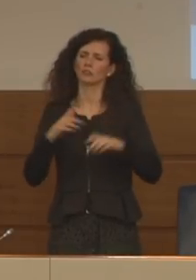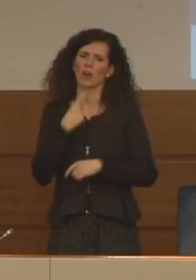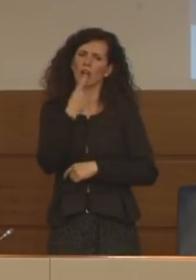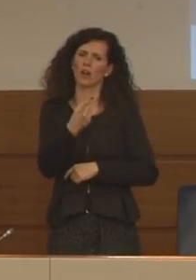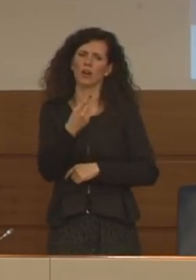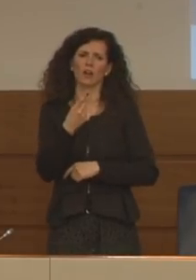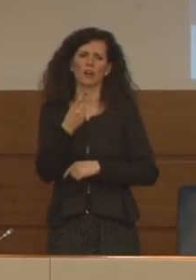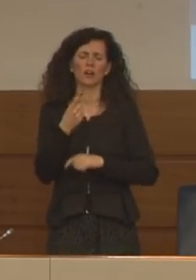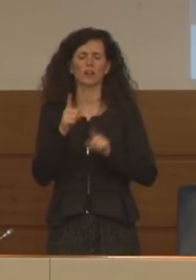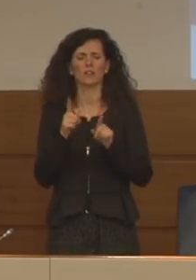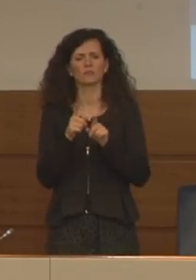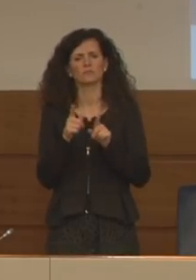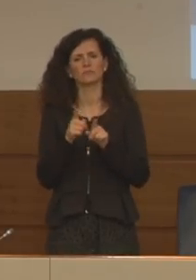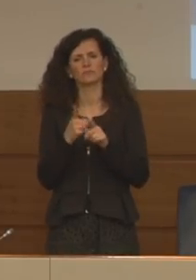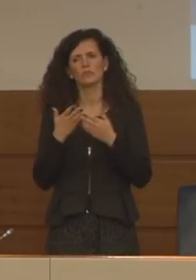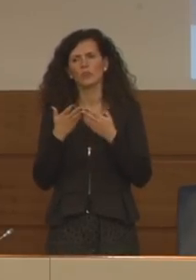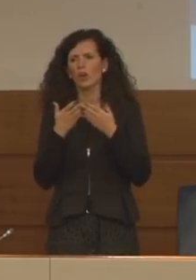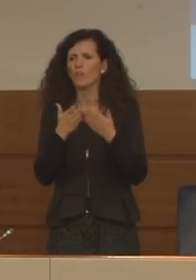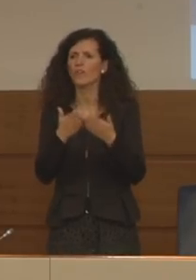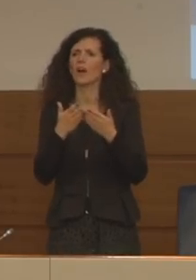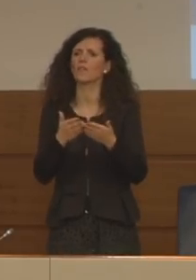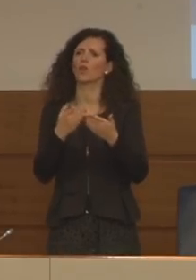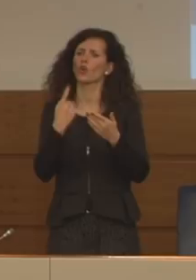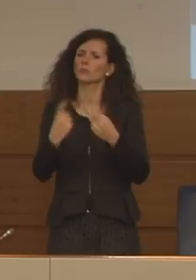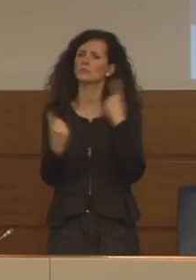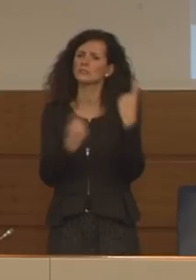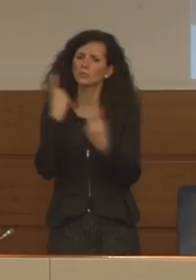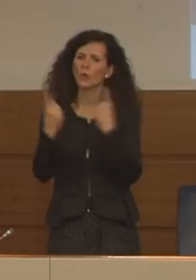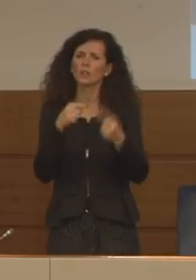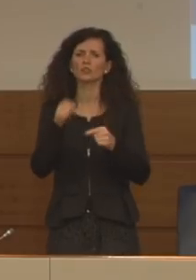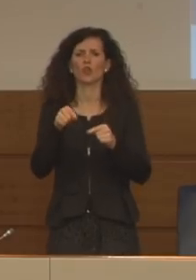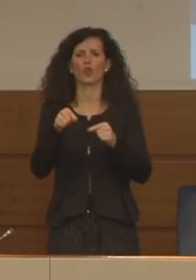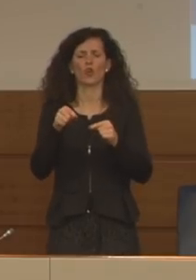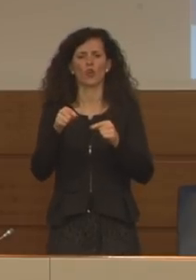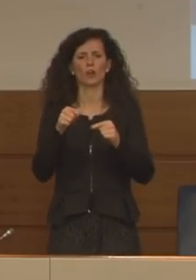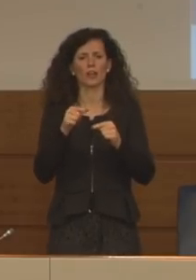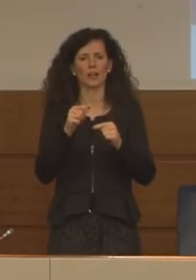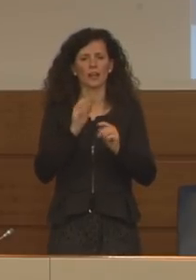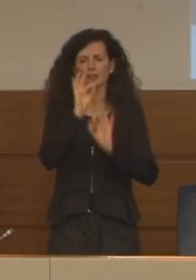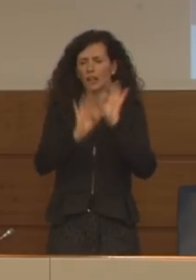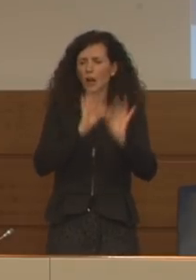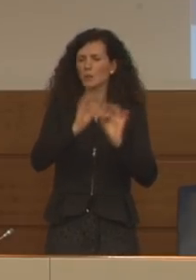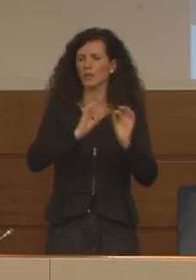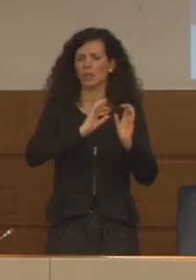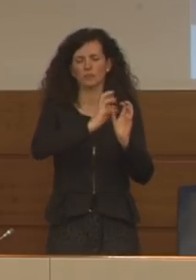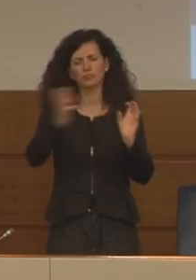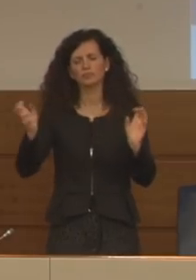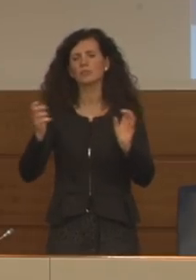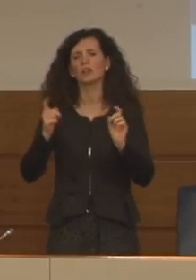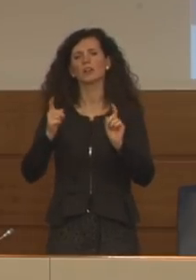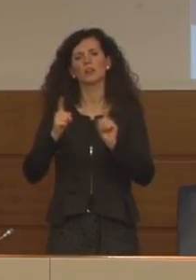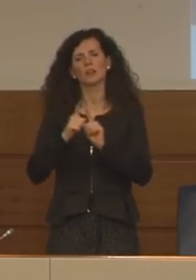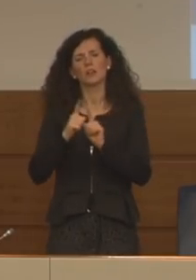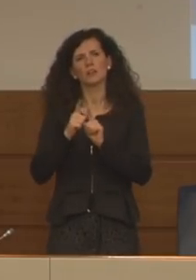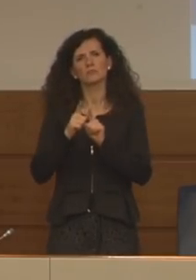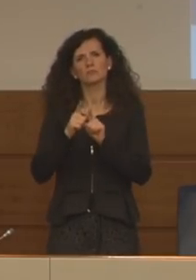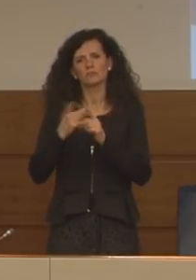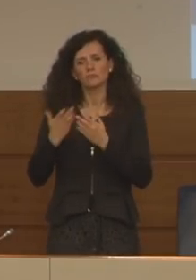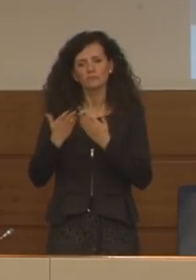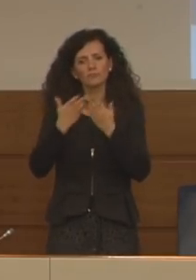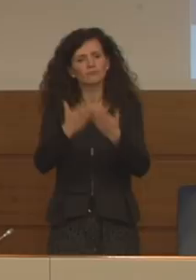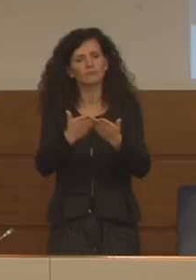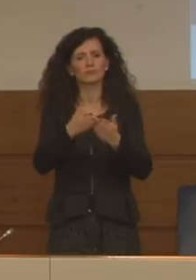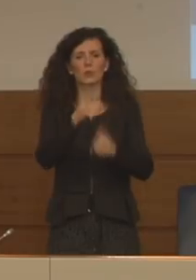rispetto agli sforzi fatti e messi in campo e dare dare ancora una volta solidarietà alla gente